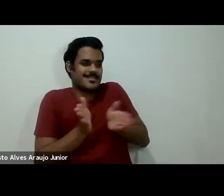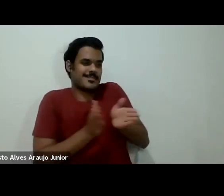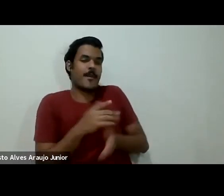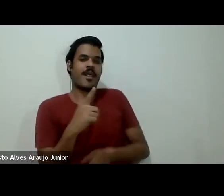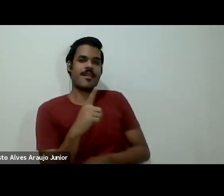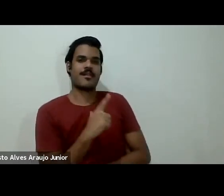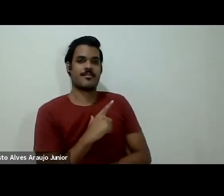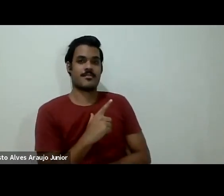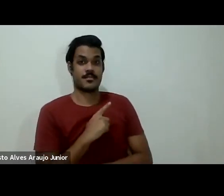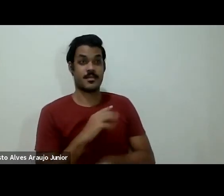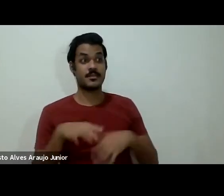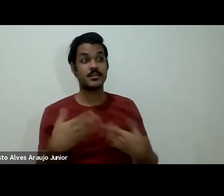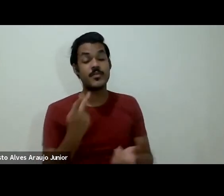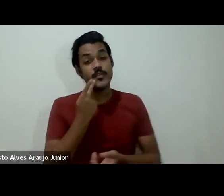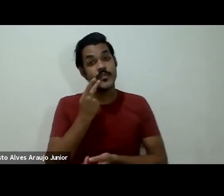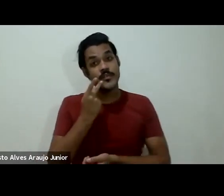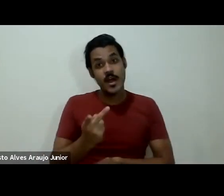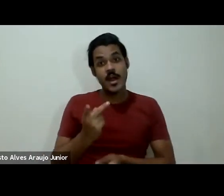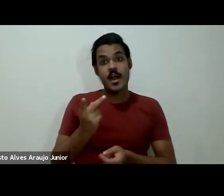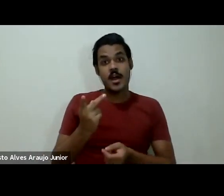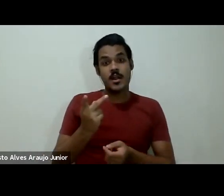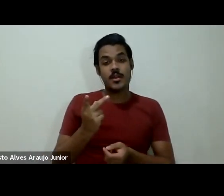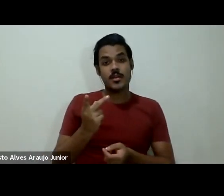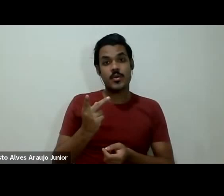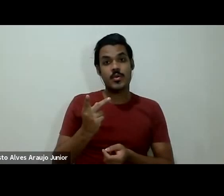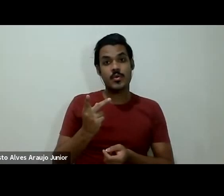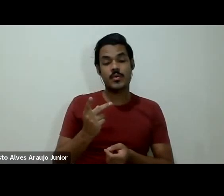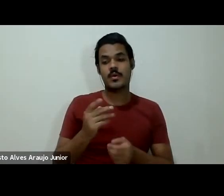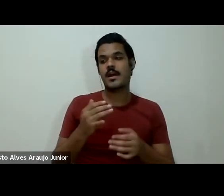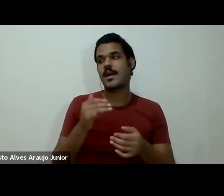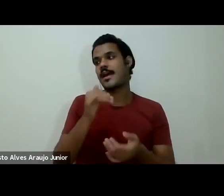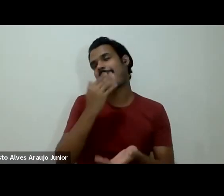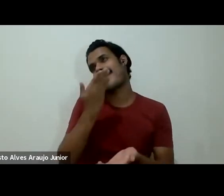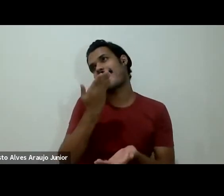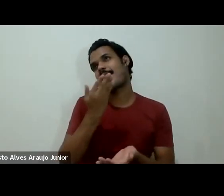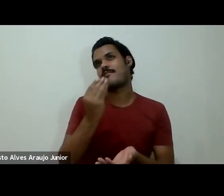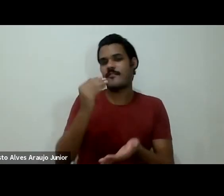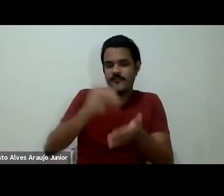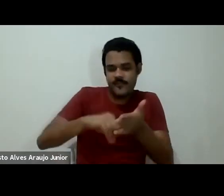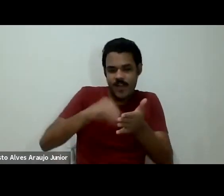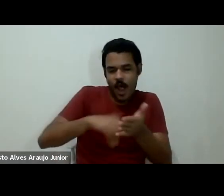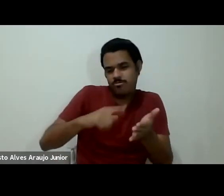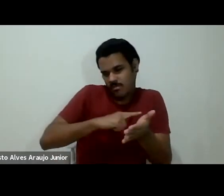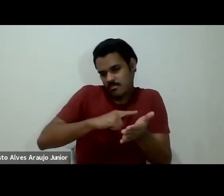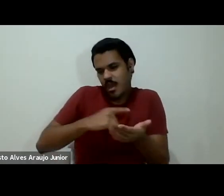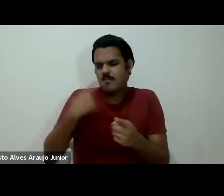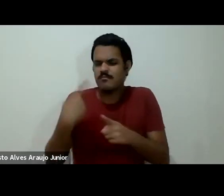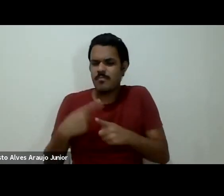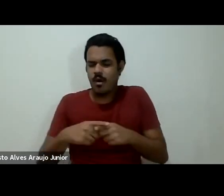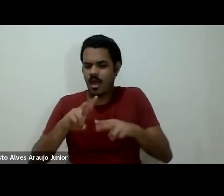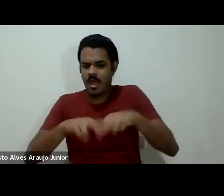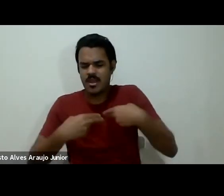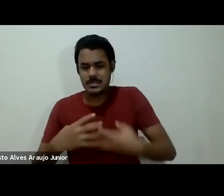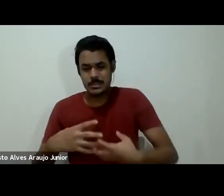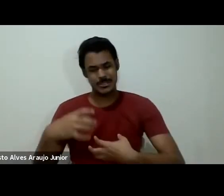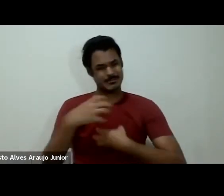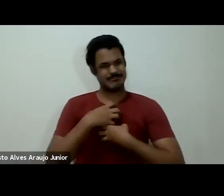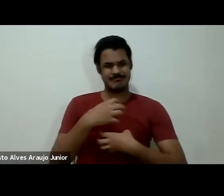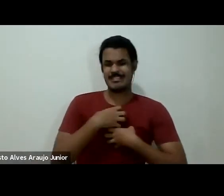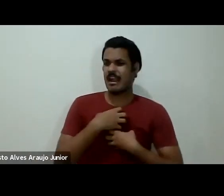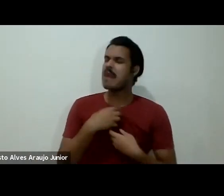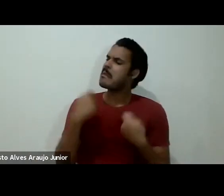eu estou dizendo a respeito dessa falta, porque é isso que eles externam. Carece